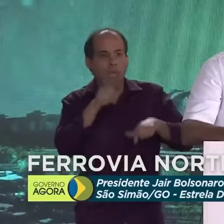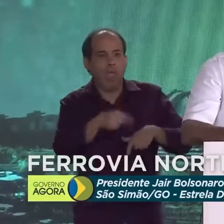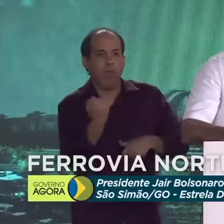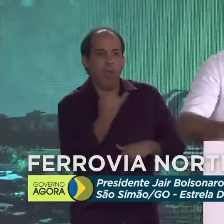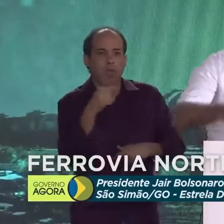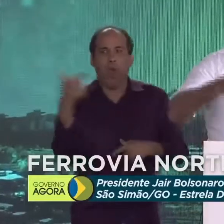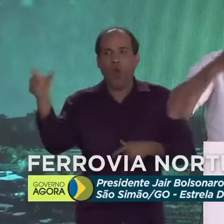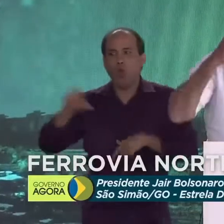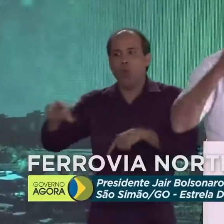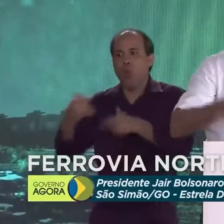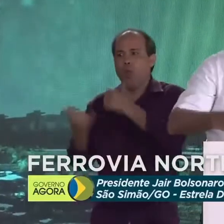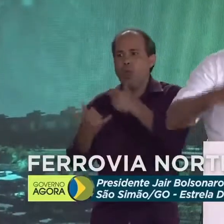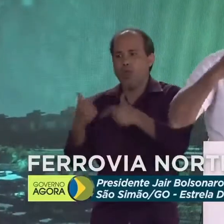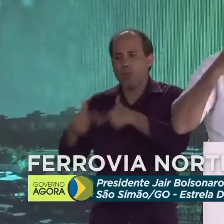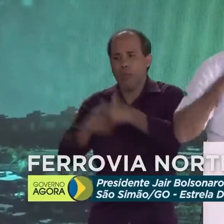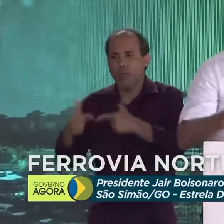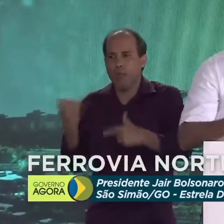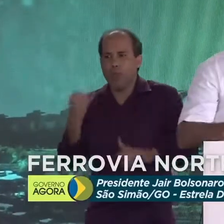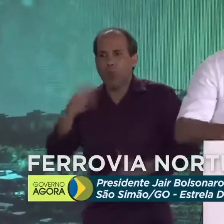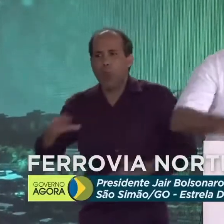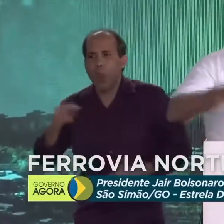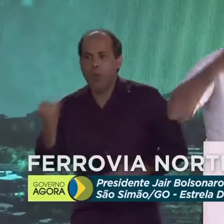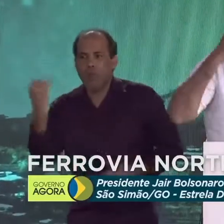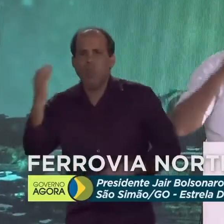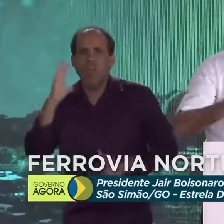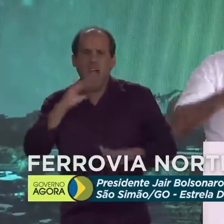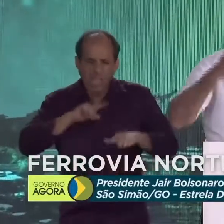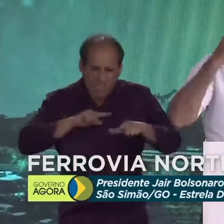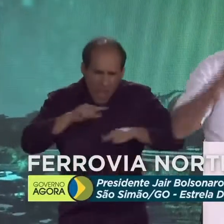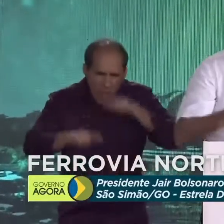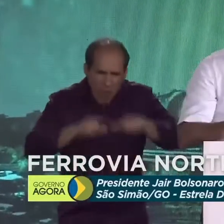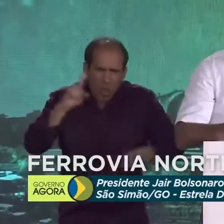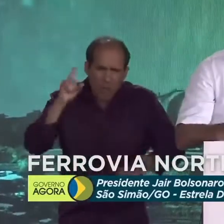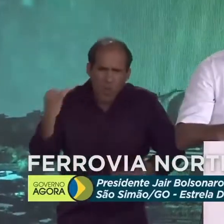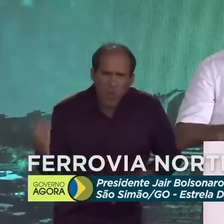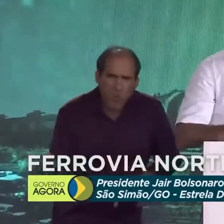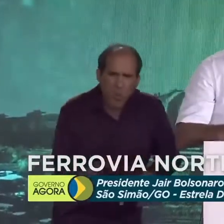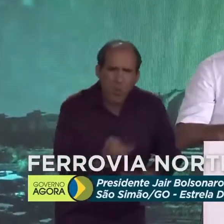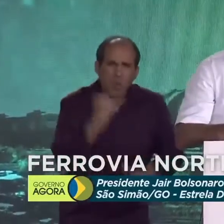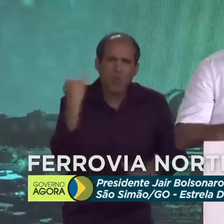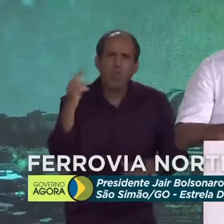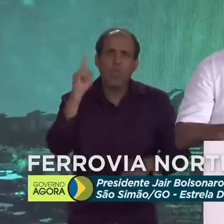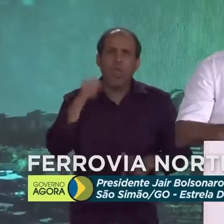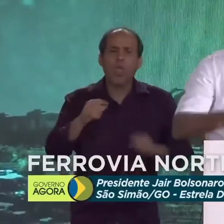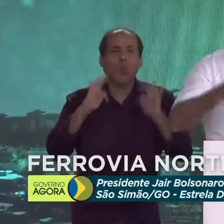aquela não. A atividade essencial é toda aquela